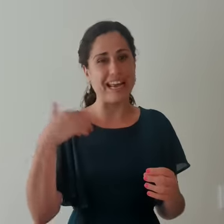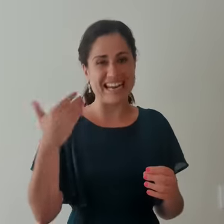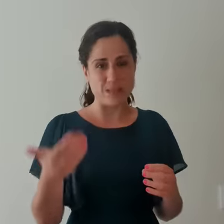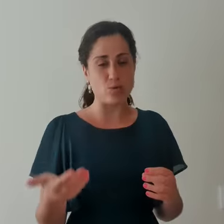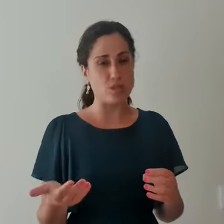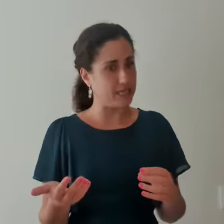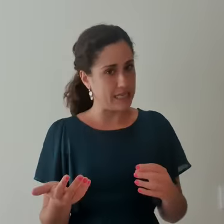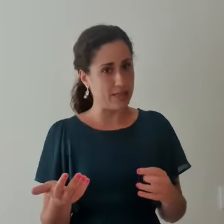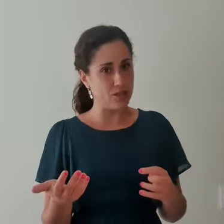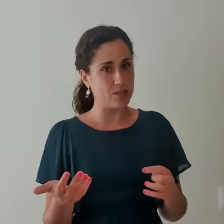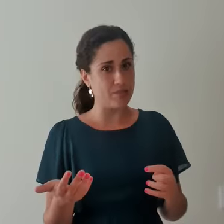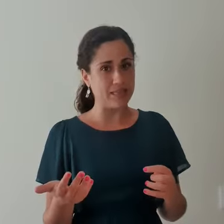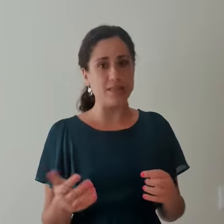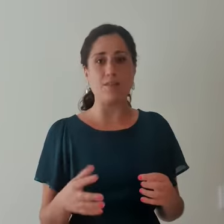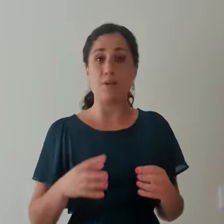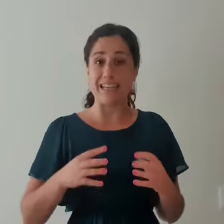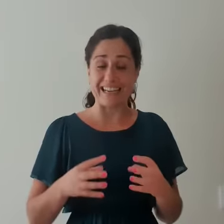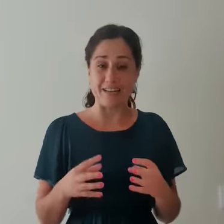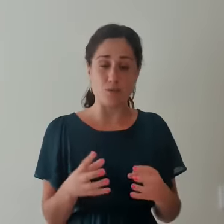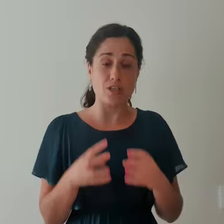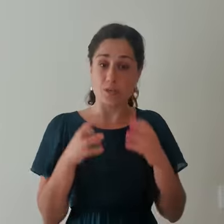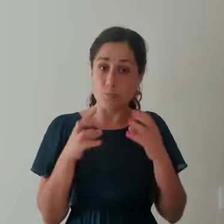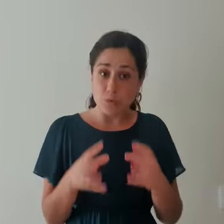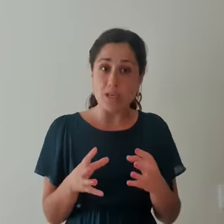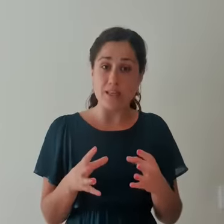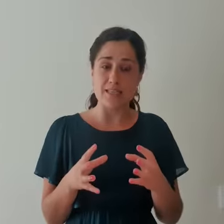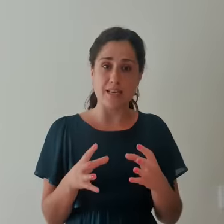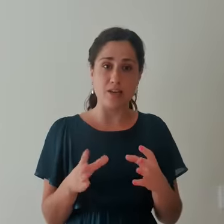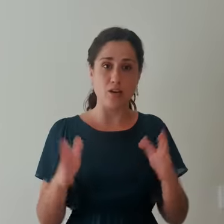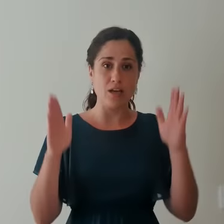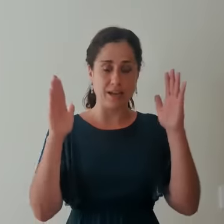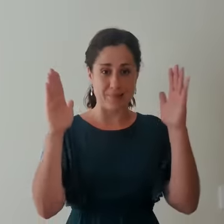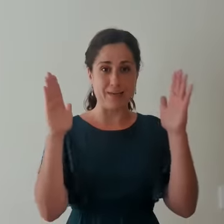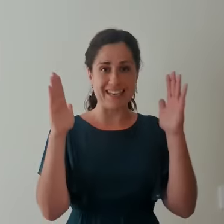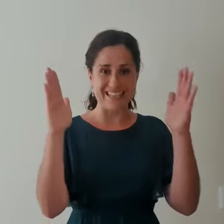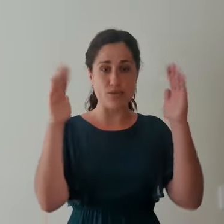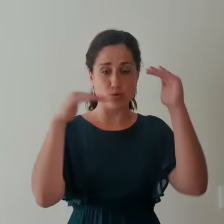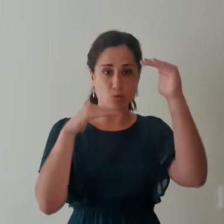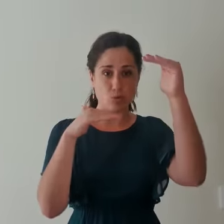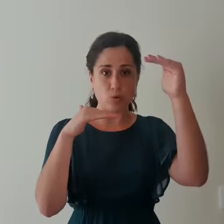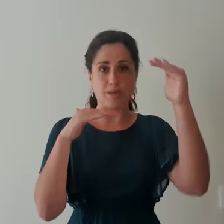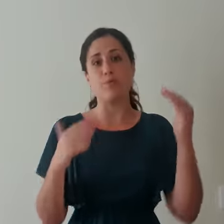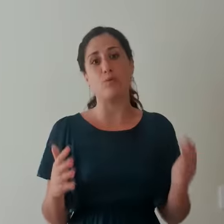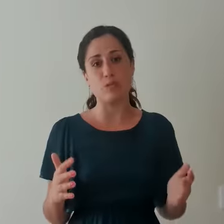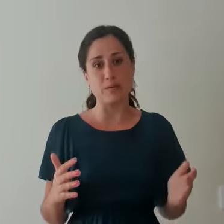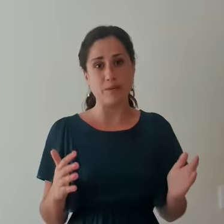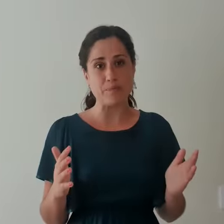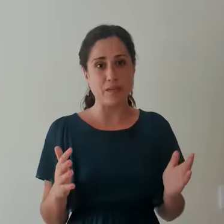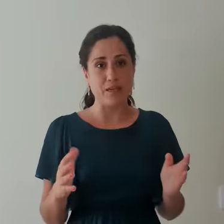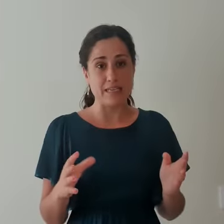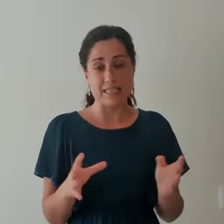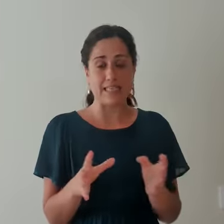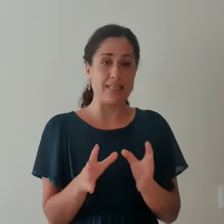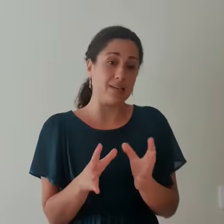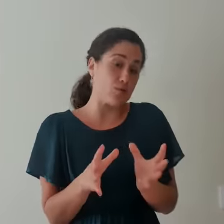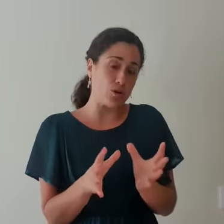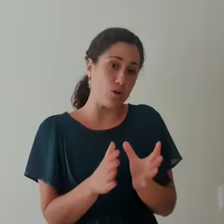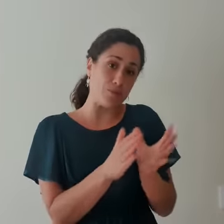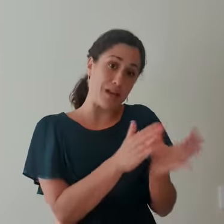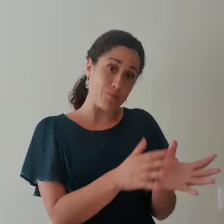la reindustrialización de Madrid porque creemos que es muy necesario cambiar esa estructura productiva. Y es que tenemos una economía